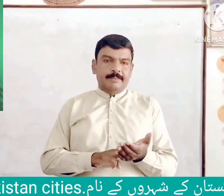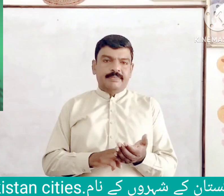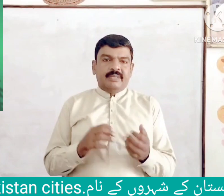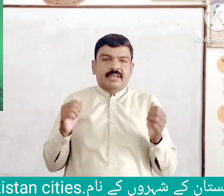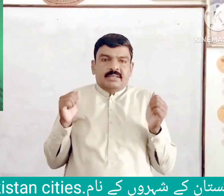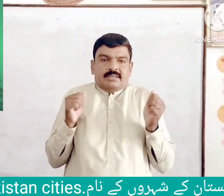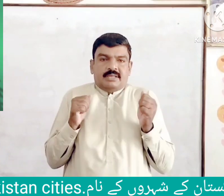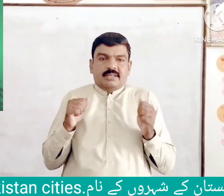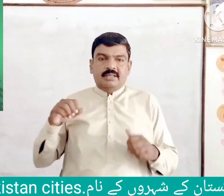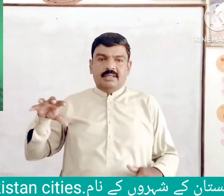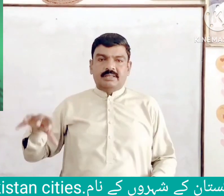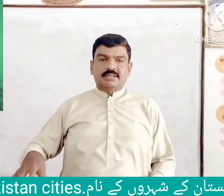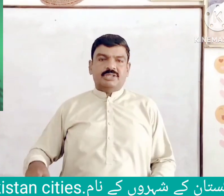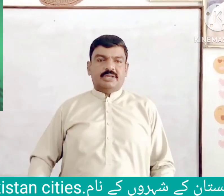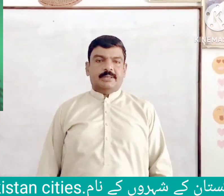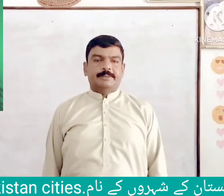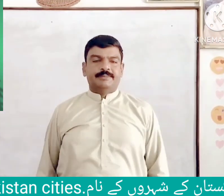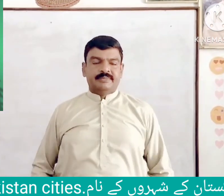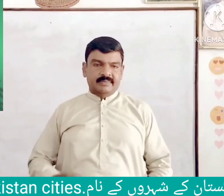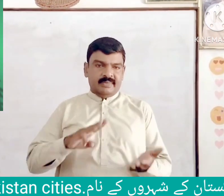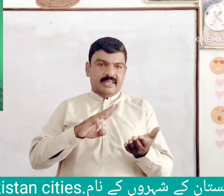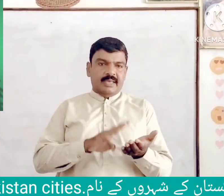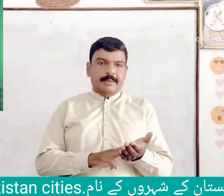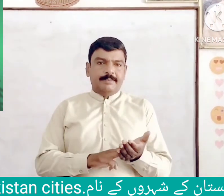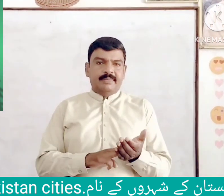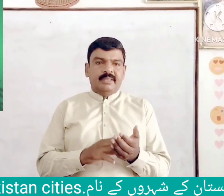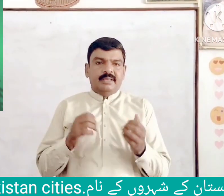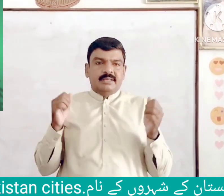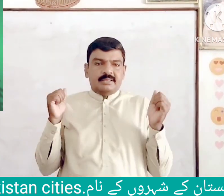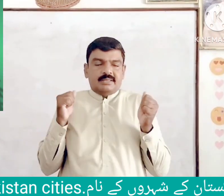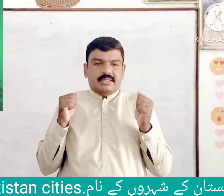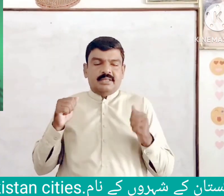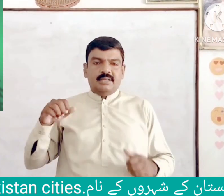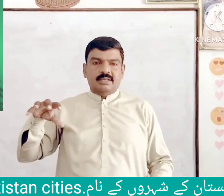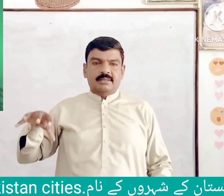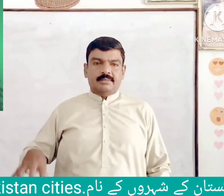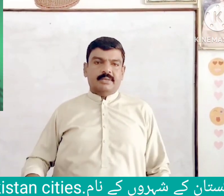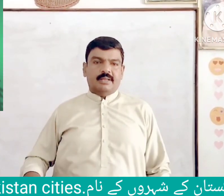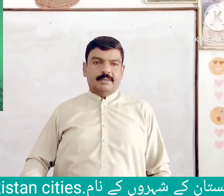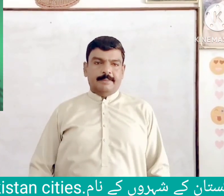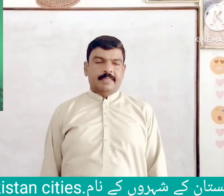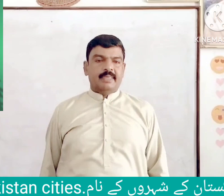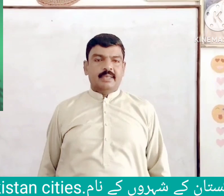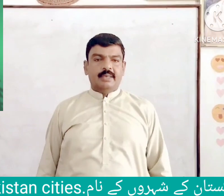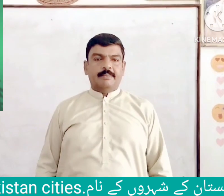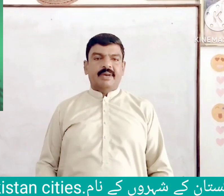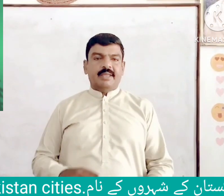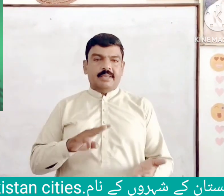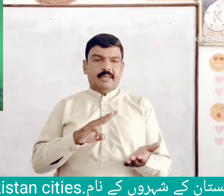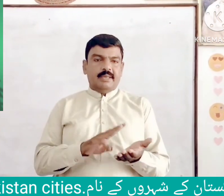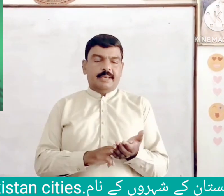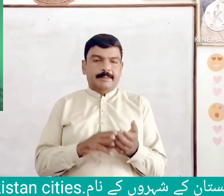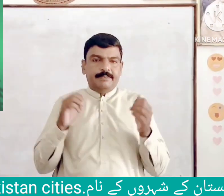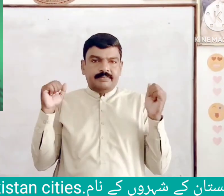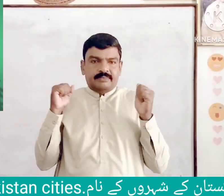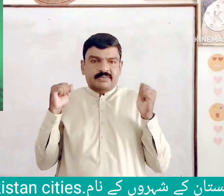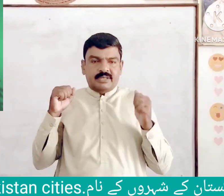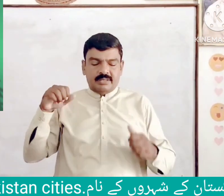M, सर्दी जगह, M, सर्दी, मरी, मरी, M,